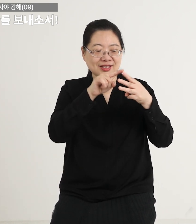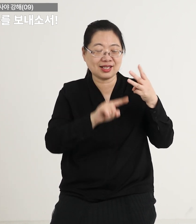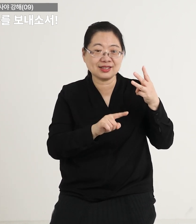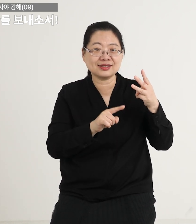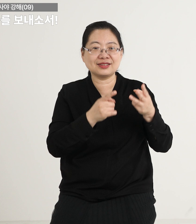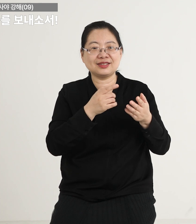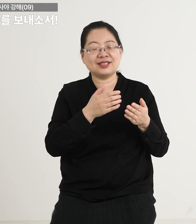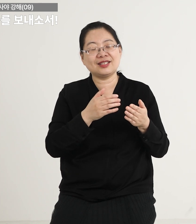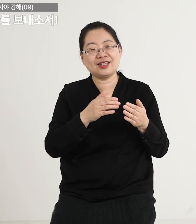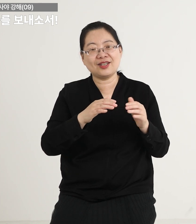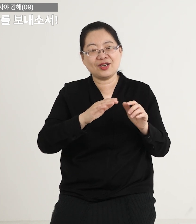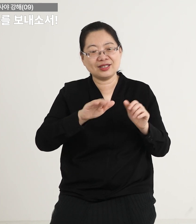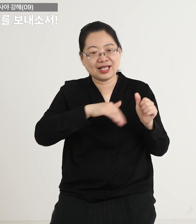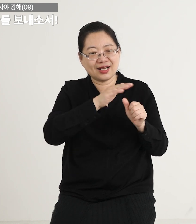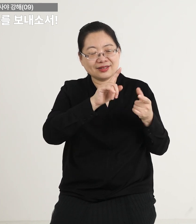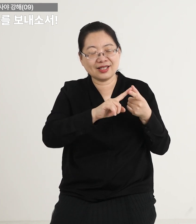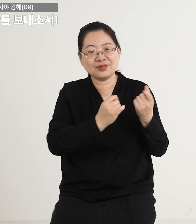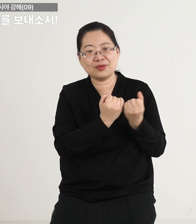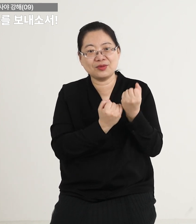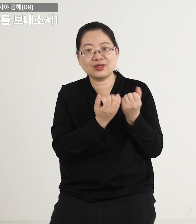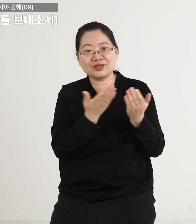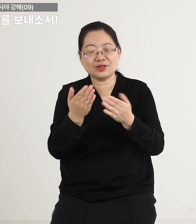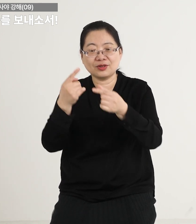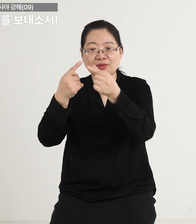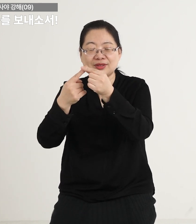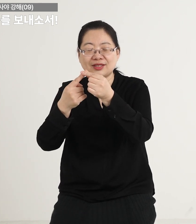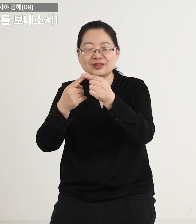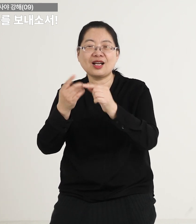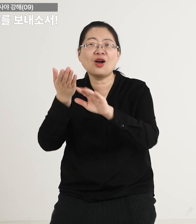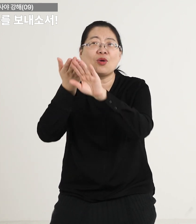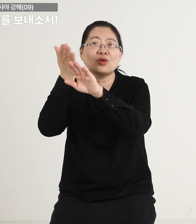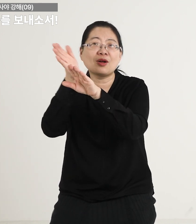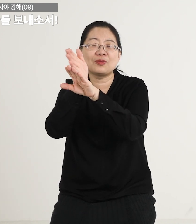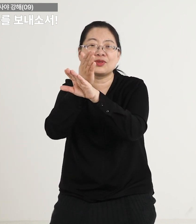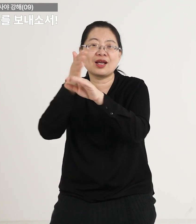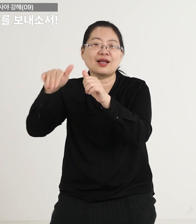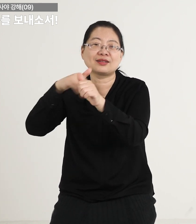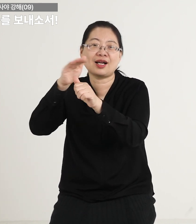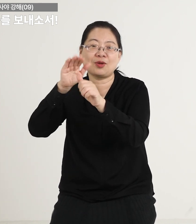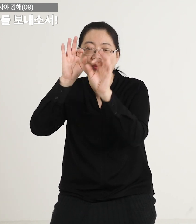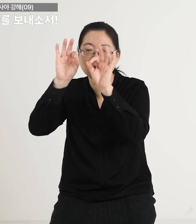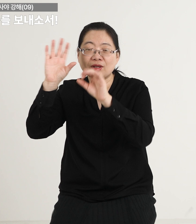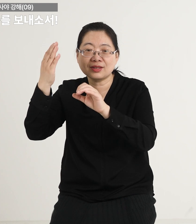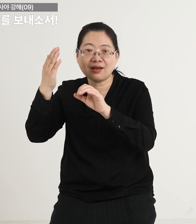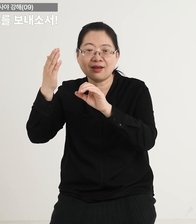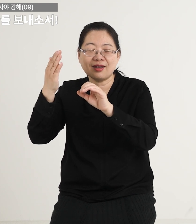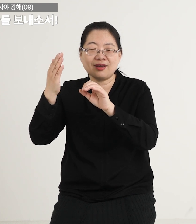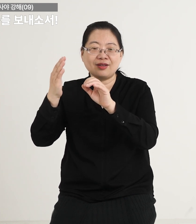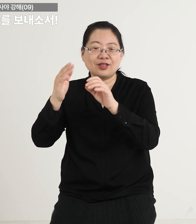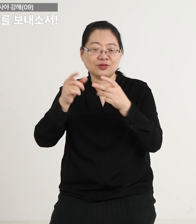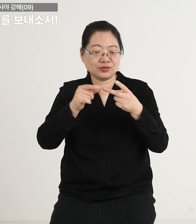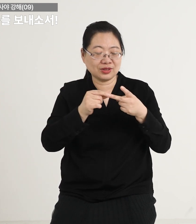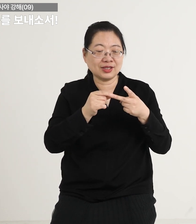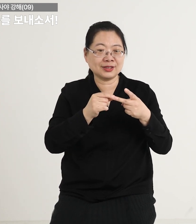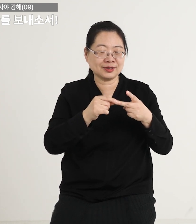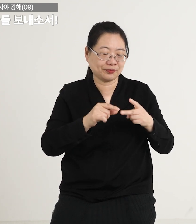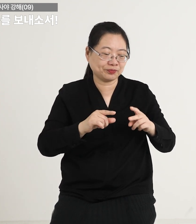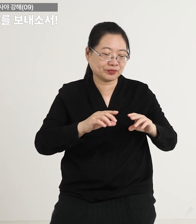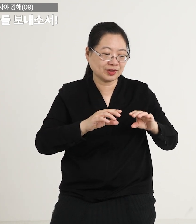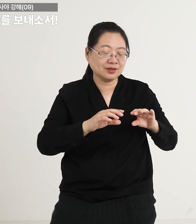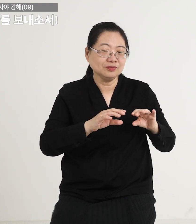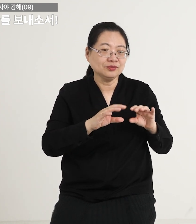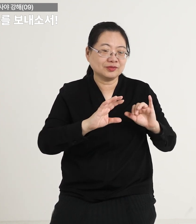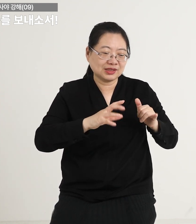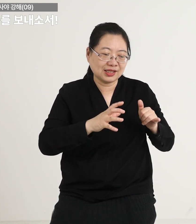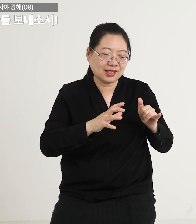보게 돼요? 위로부터의 그림을 보게 돼요. 두 번째는 그제서야 땅 아래 그림이